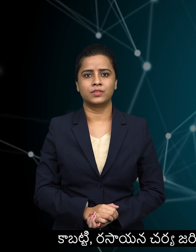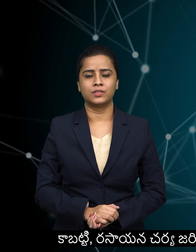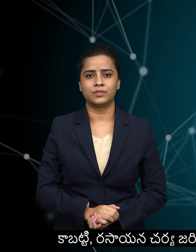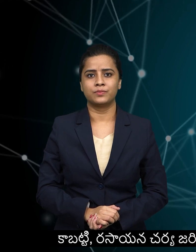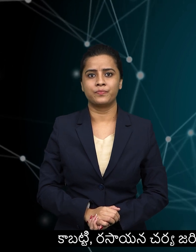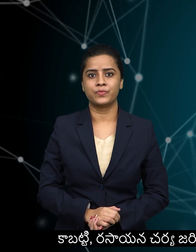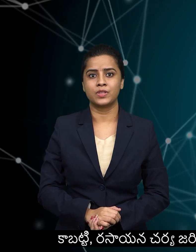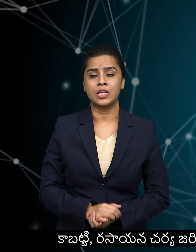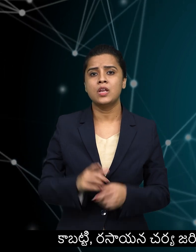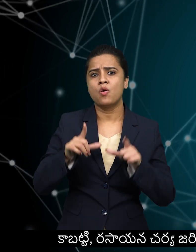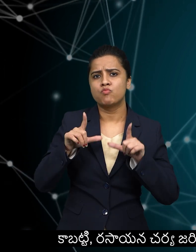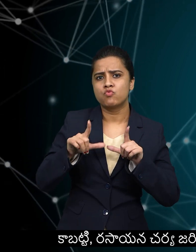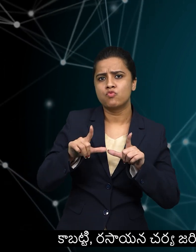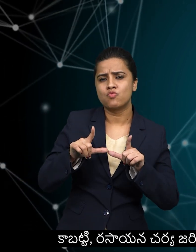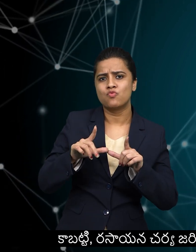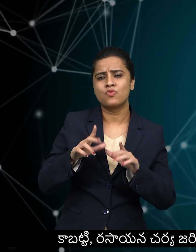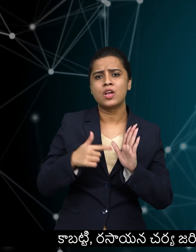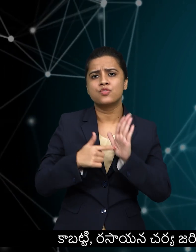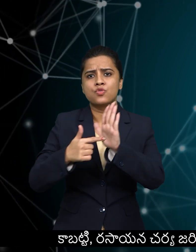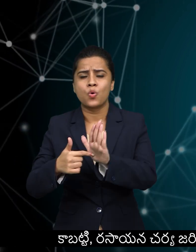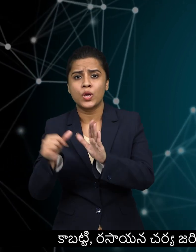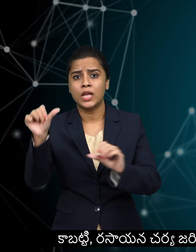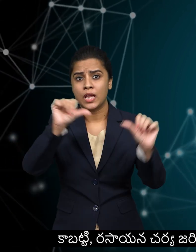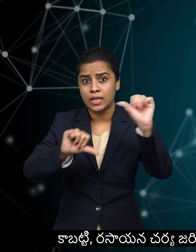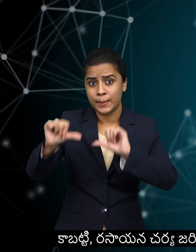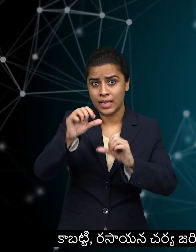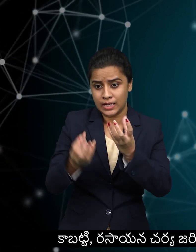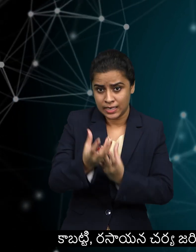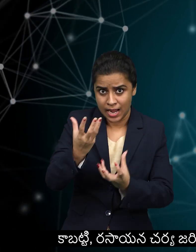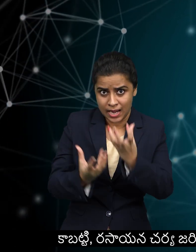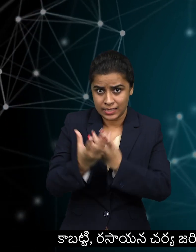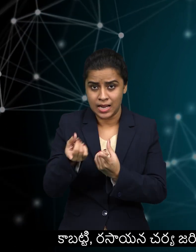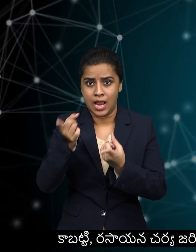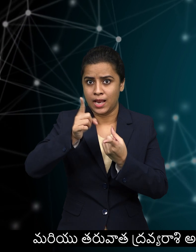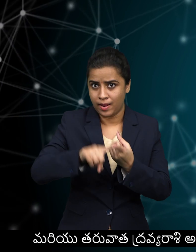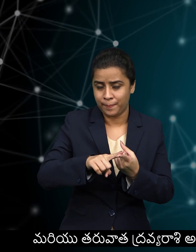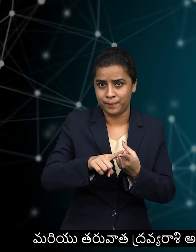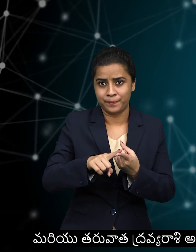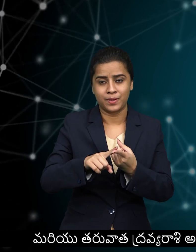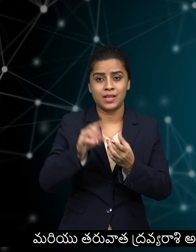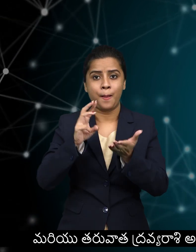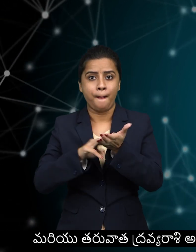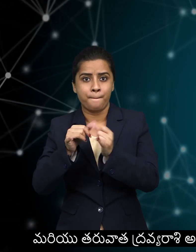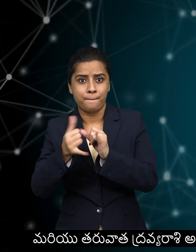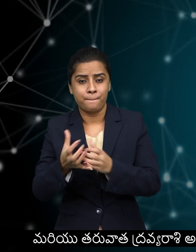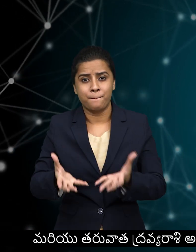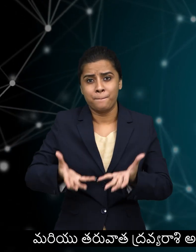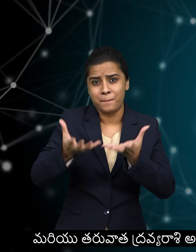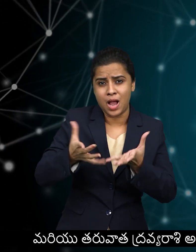కాబట్టి రసాయన చర్య జరిగితే రసాయన ప్రతిచర్యకు ముందు మరియు